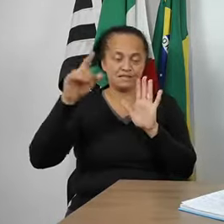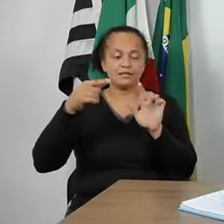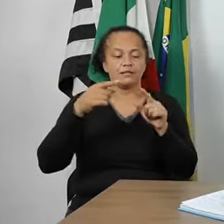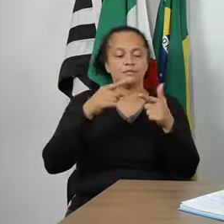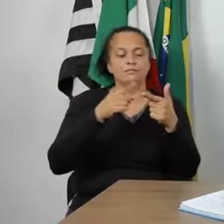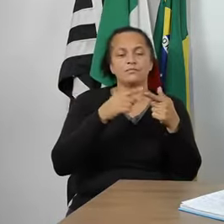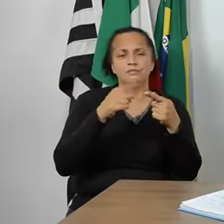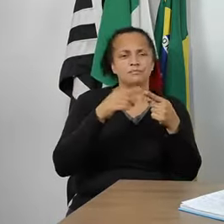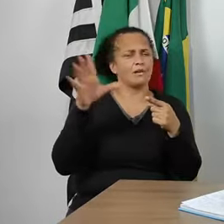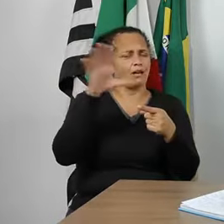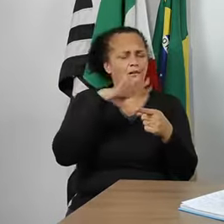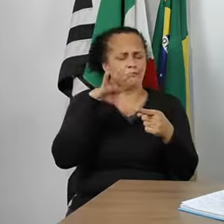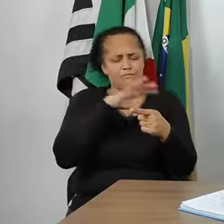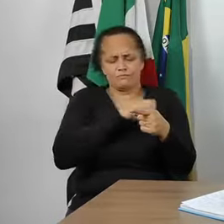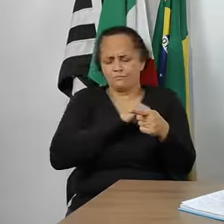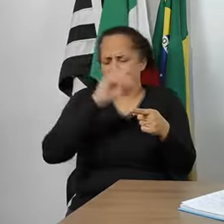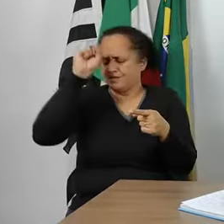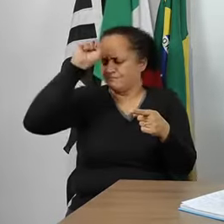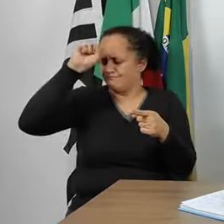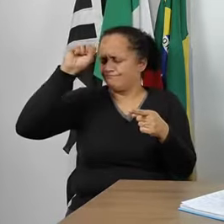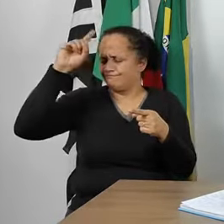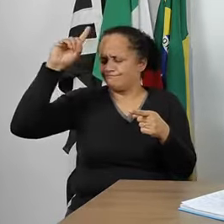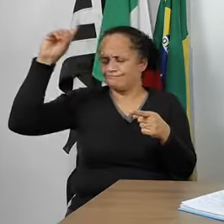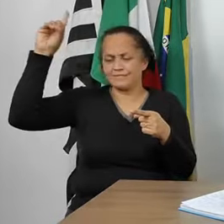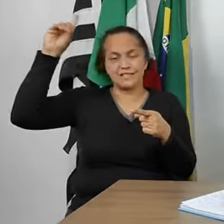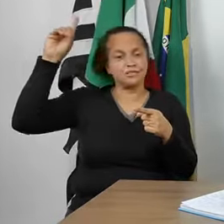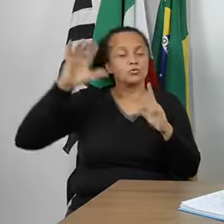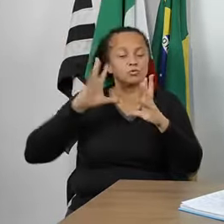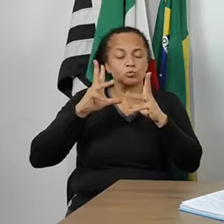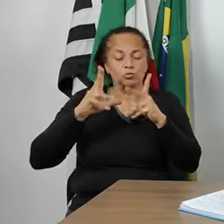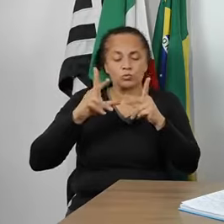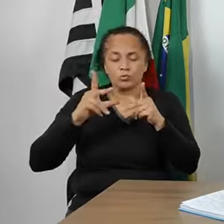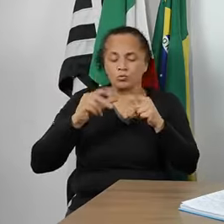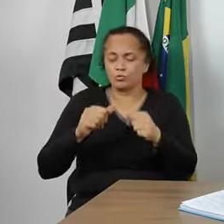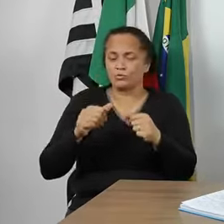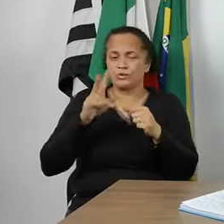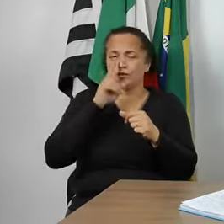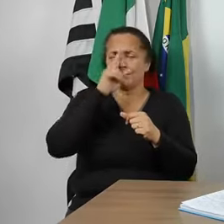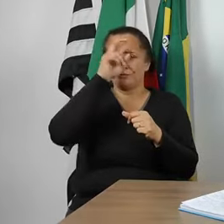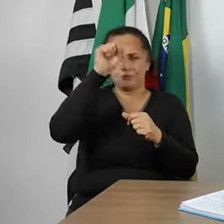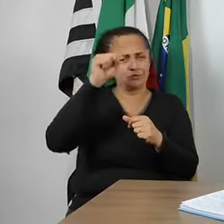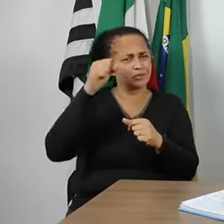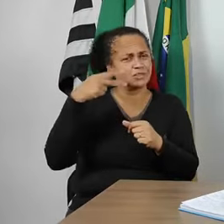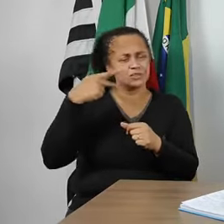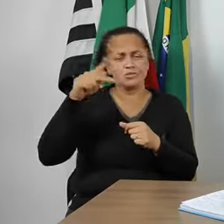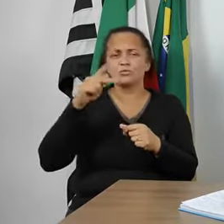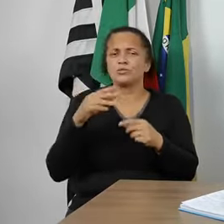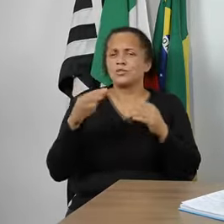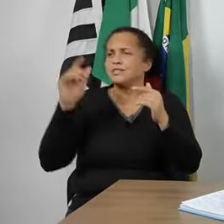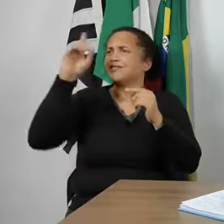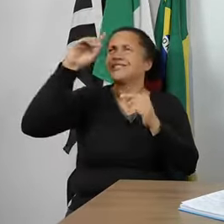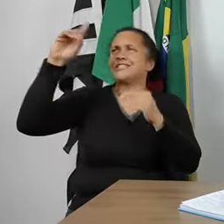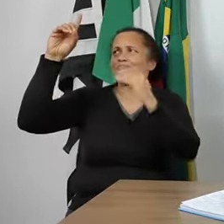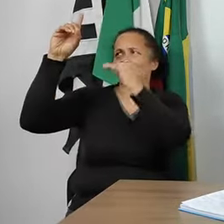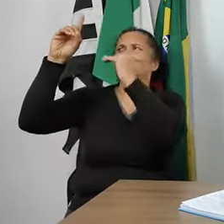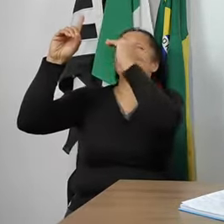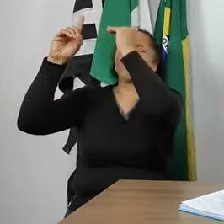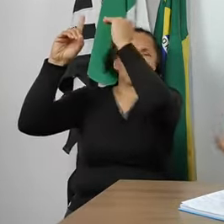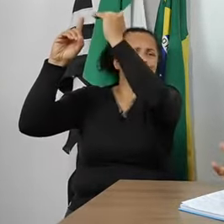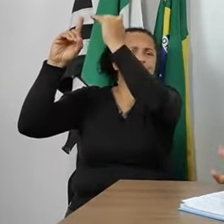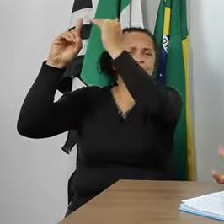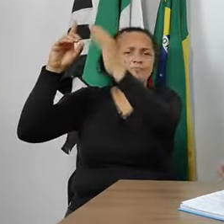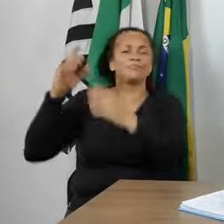força, com todo o teu entendimento. Acima de todos, amar a Deus acima de tudo, de todos, de todo o teu coração. E